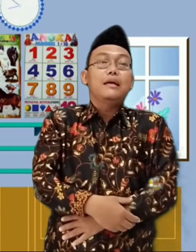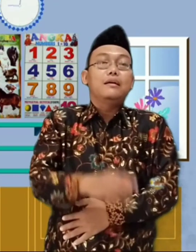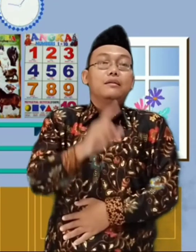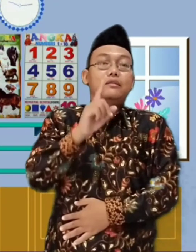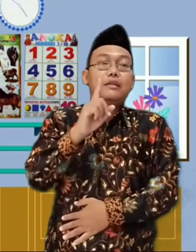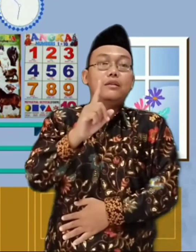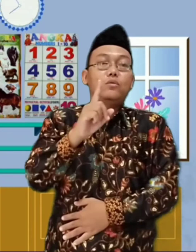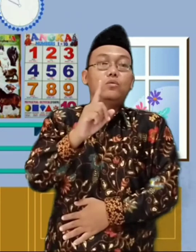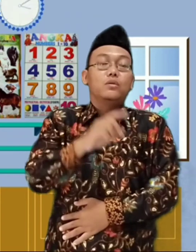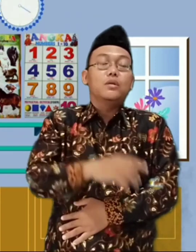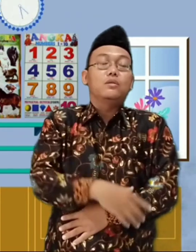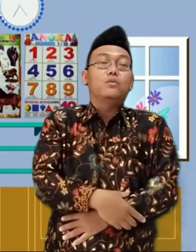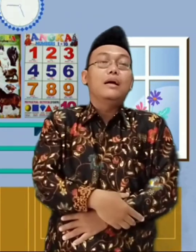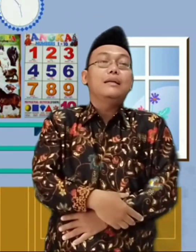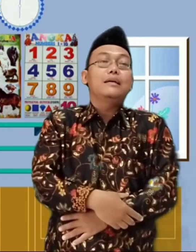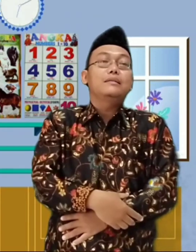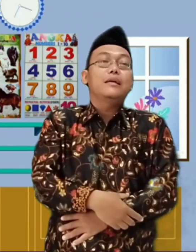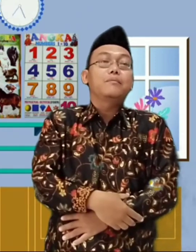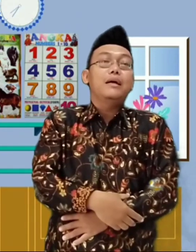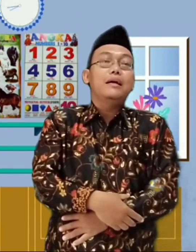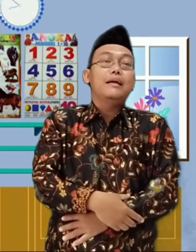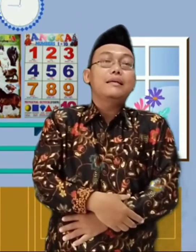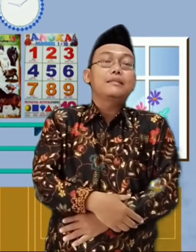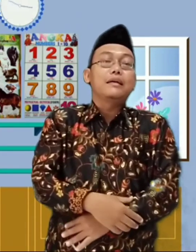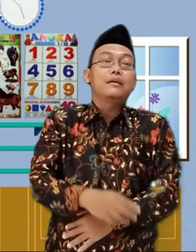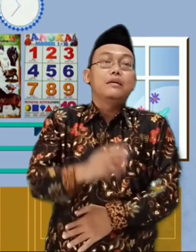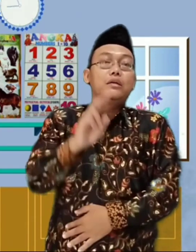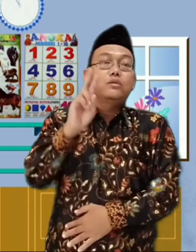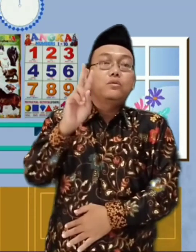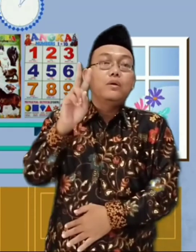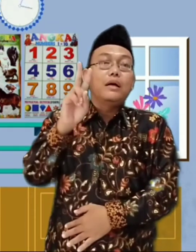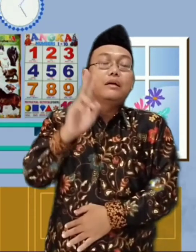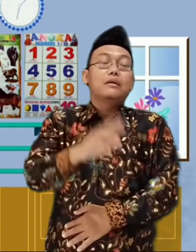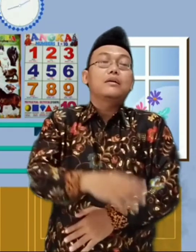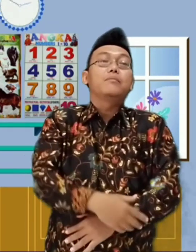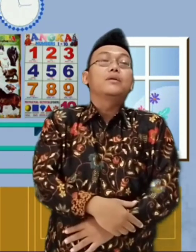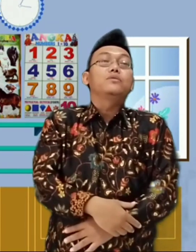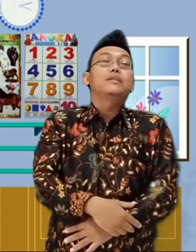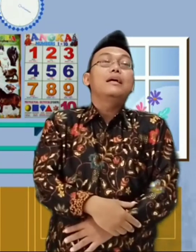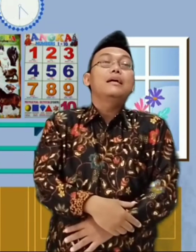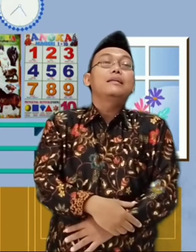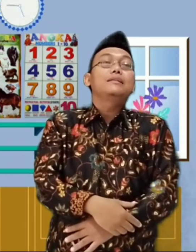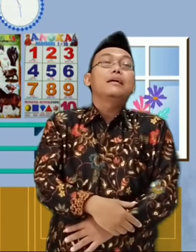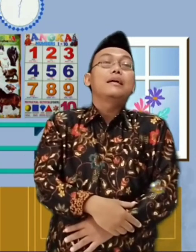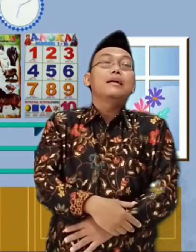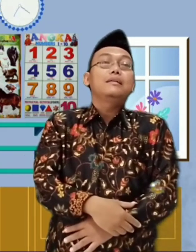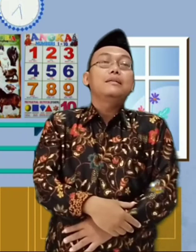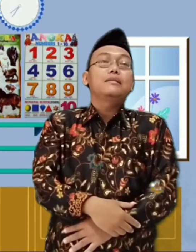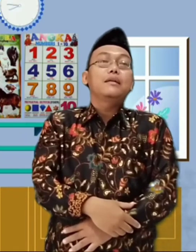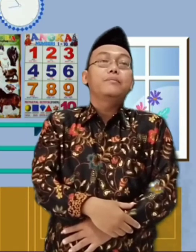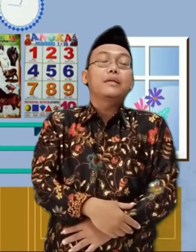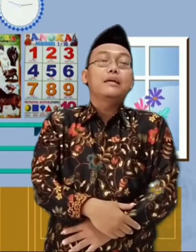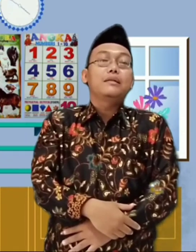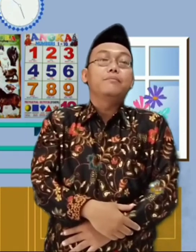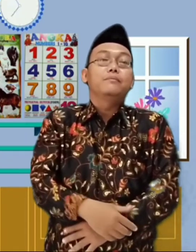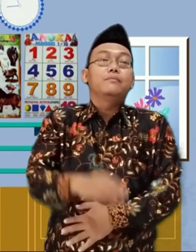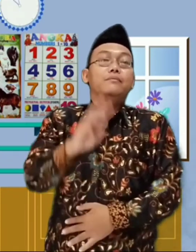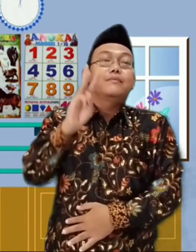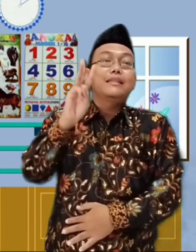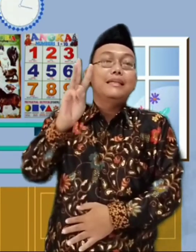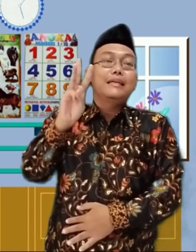Pancasila. 1. Ketuhanan yang Maha Esa. 2. Kemanusiaan yang adil dan